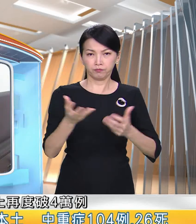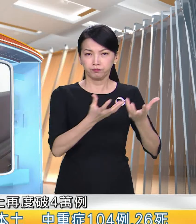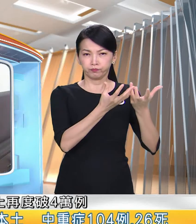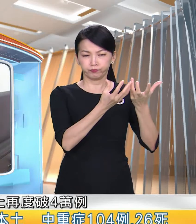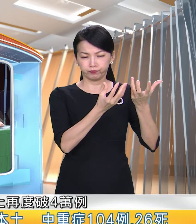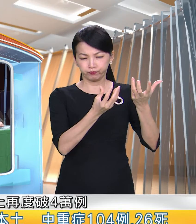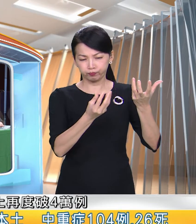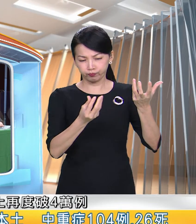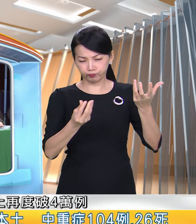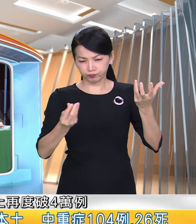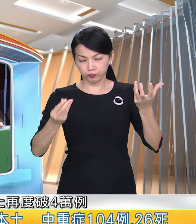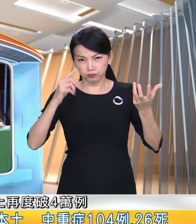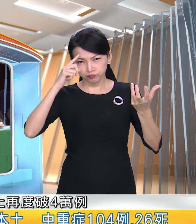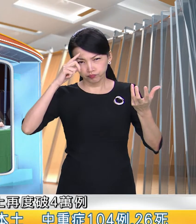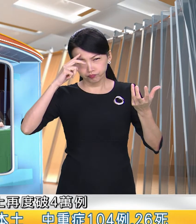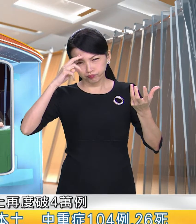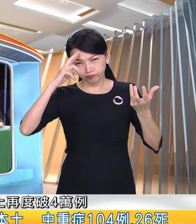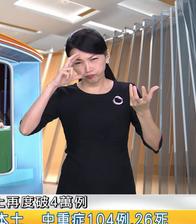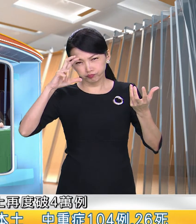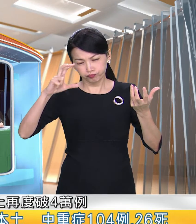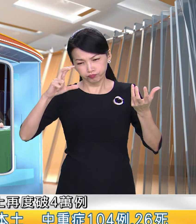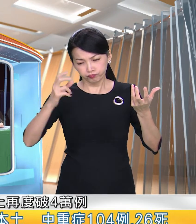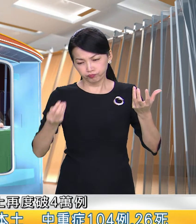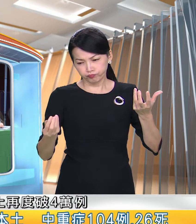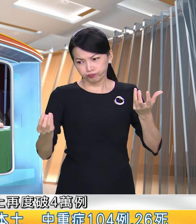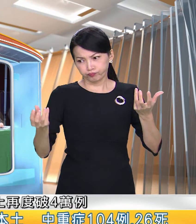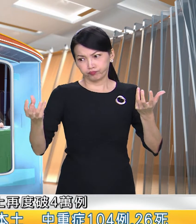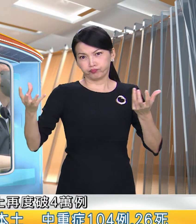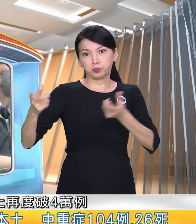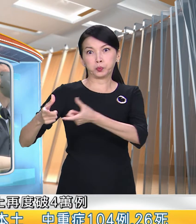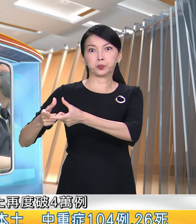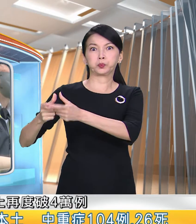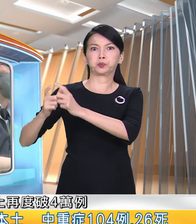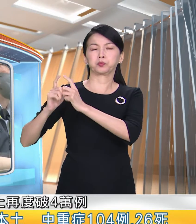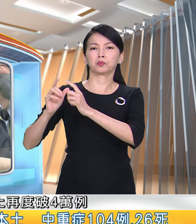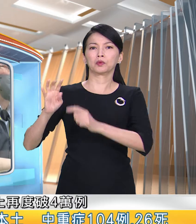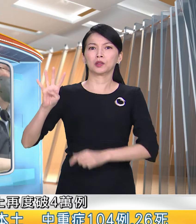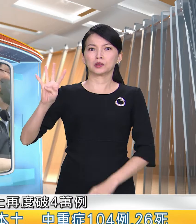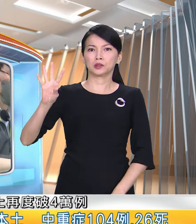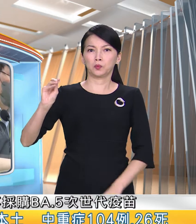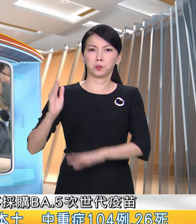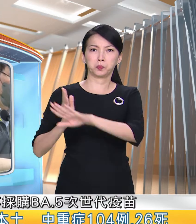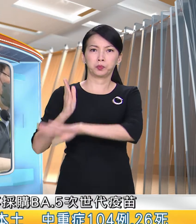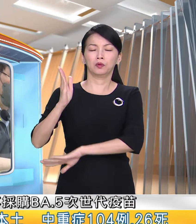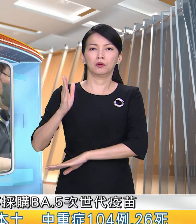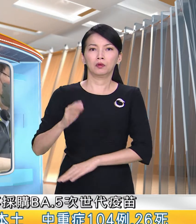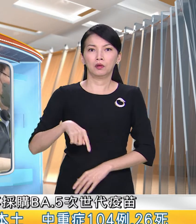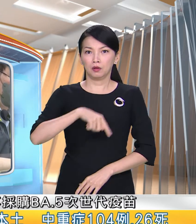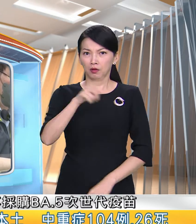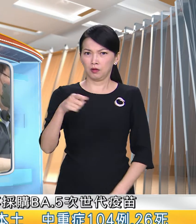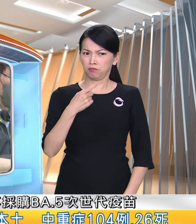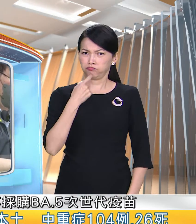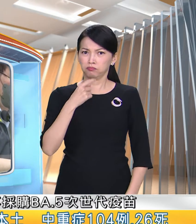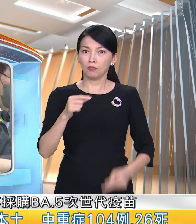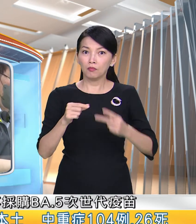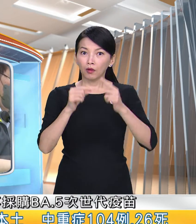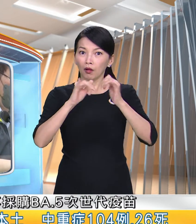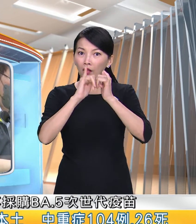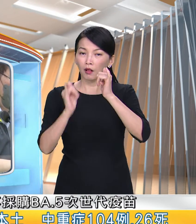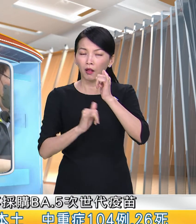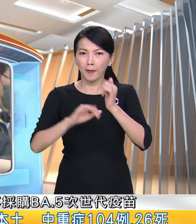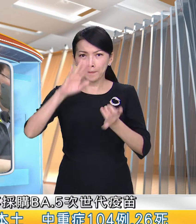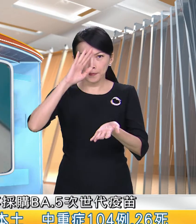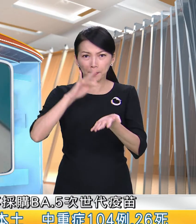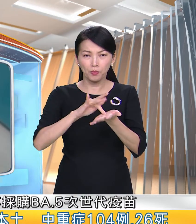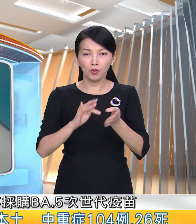相隔了70天，新冠本土再度破4万例。而对于被质疑为何不采